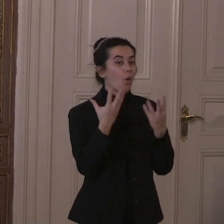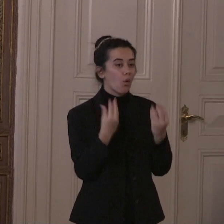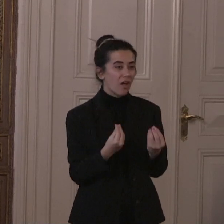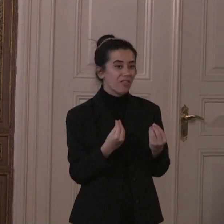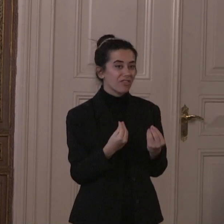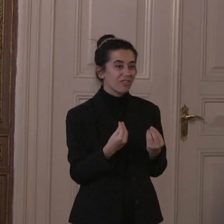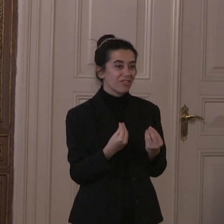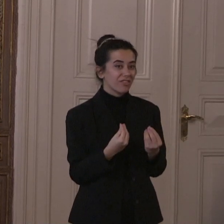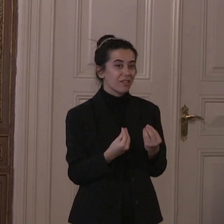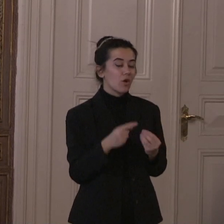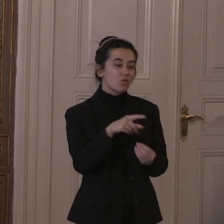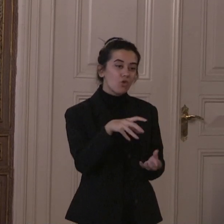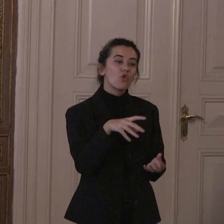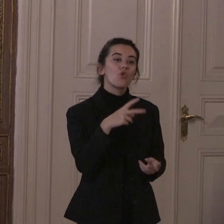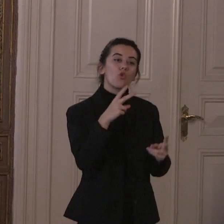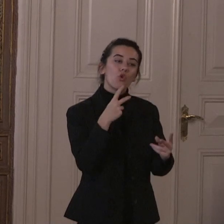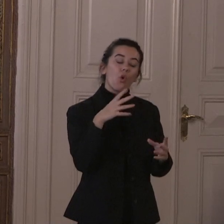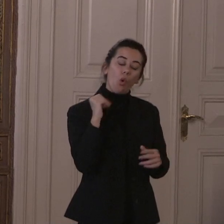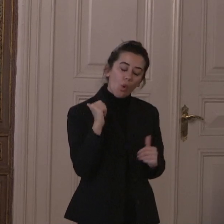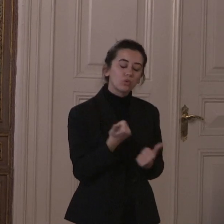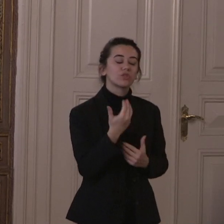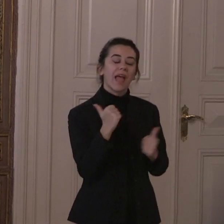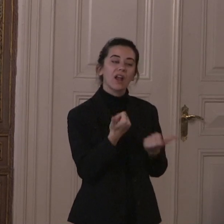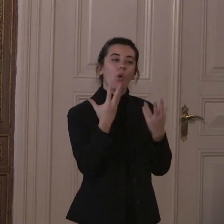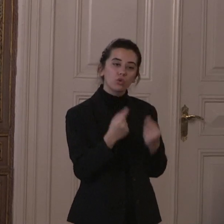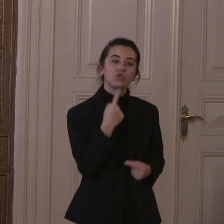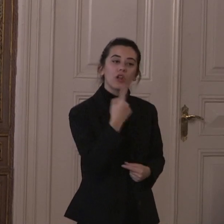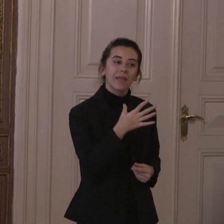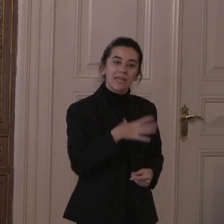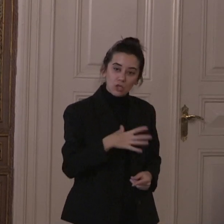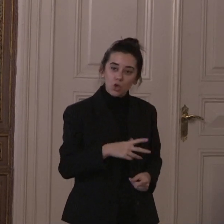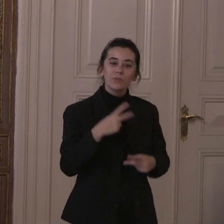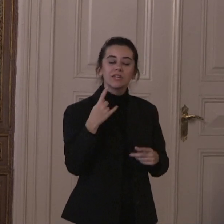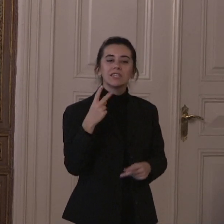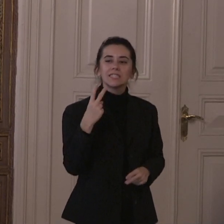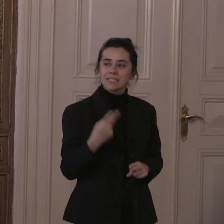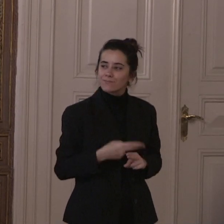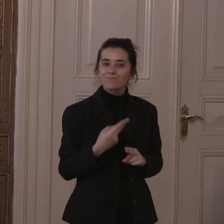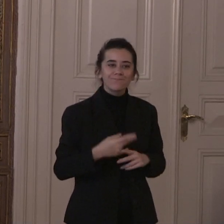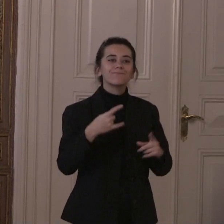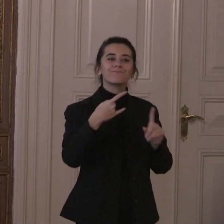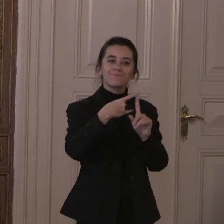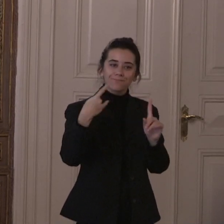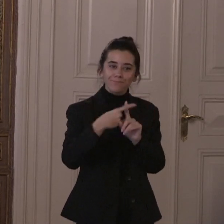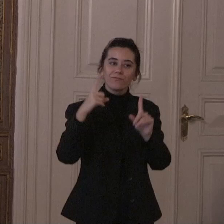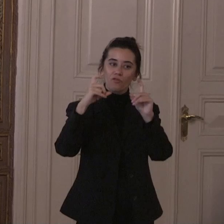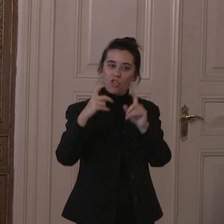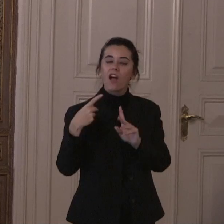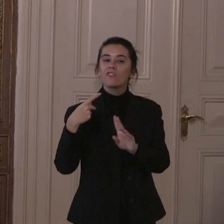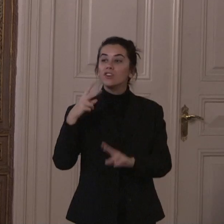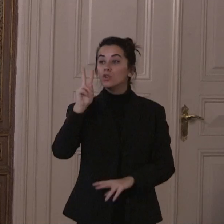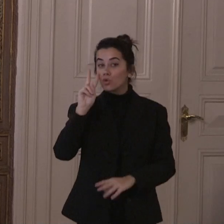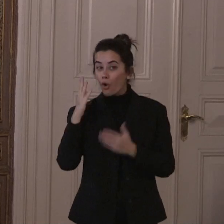vurgulayarak bu bölümü bitiriyorum. Çok hızlıca resimler gösterildi. Ben de birkaç resim ve yaptığımız